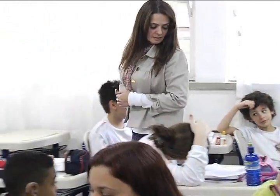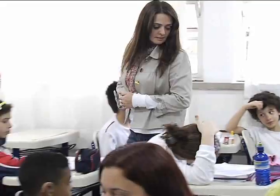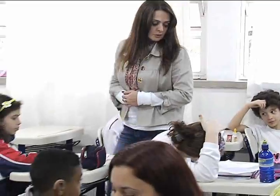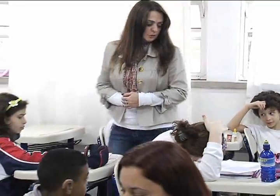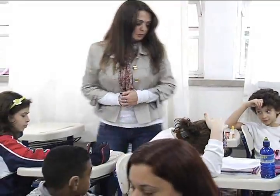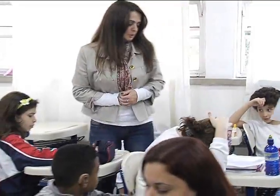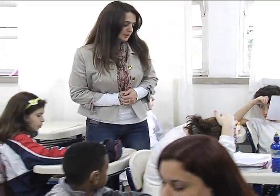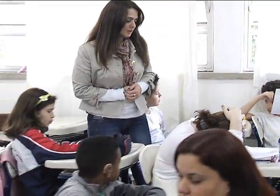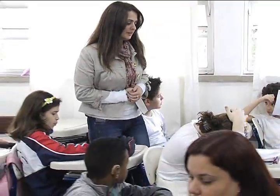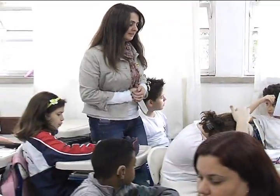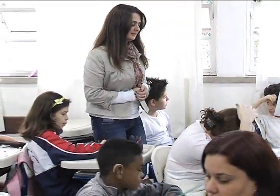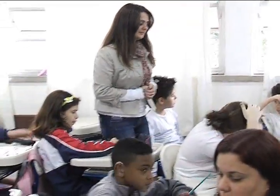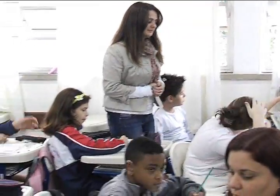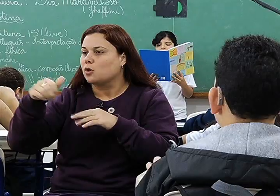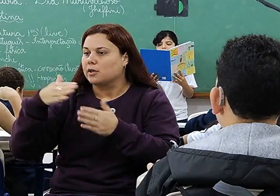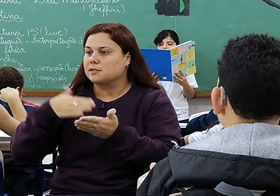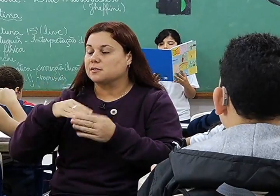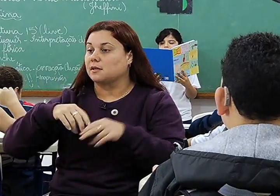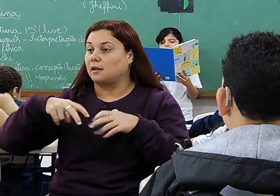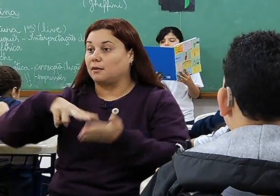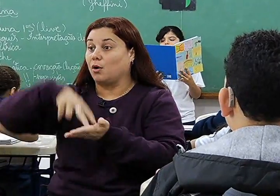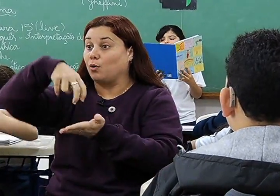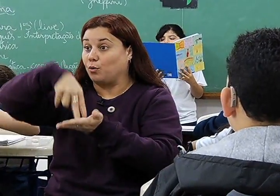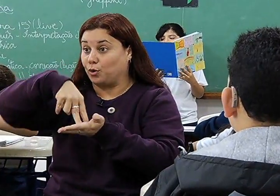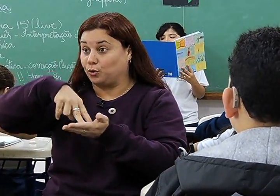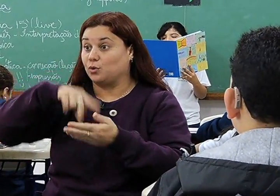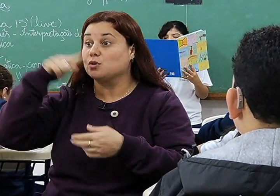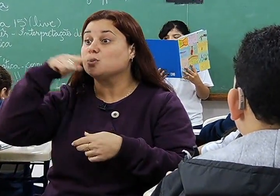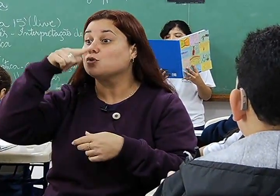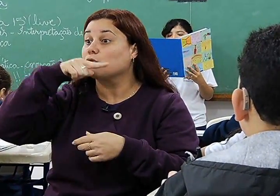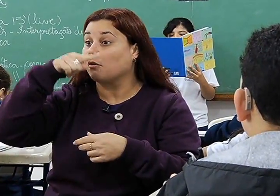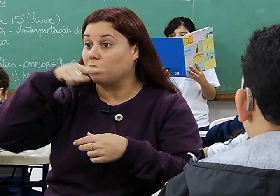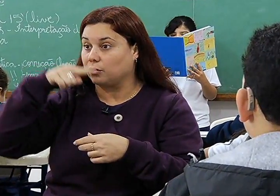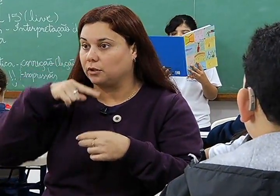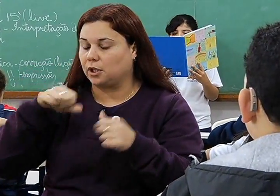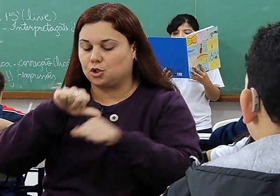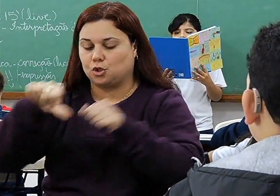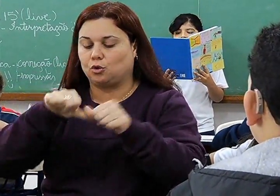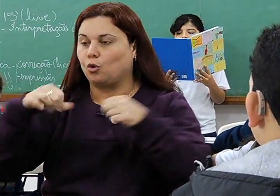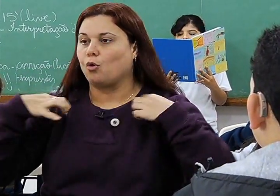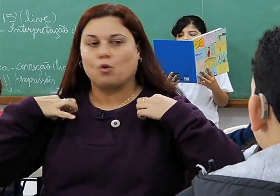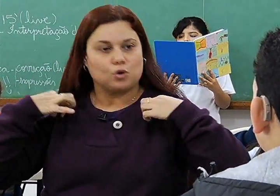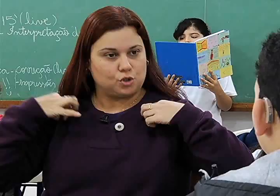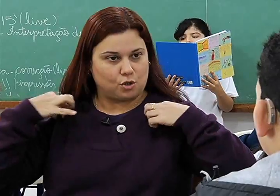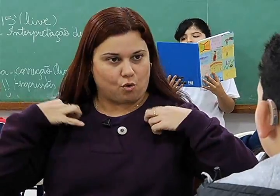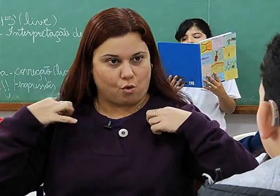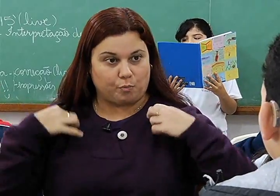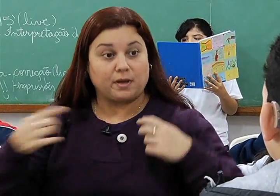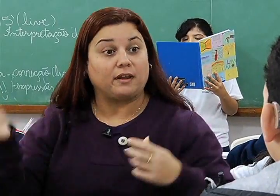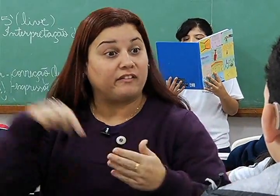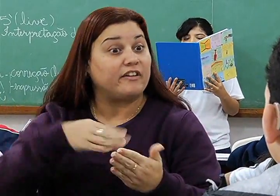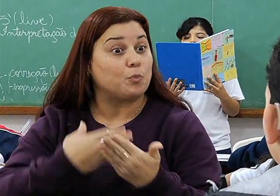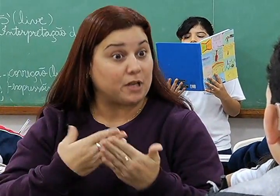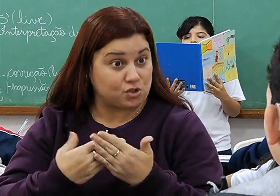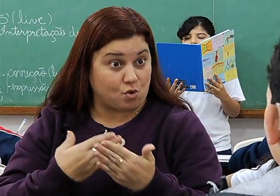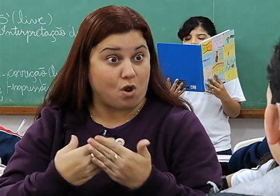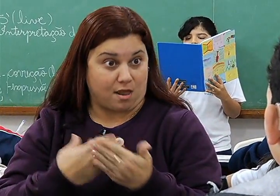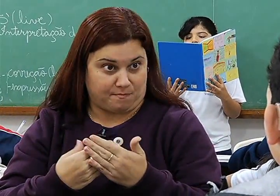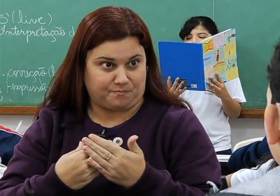Você colocou o nome agora? e a professora intérprete Lígia, que conversa com os surdos em Libras, a língua brasileira de sinais. O